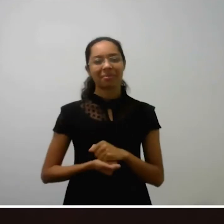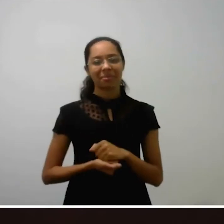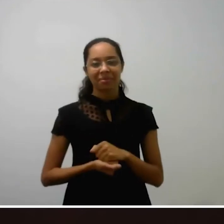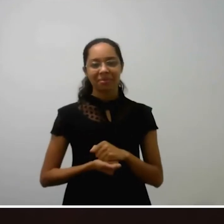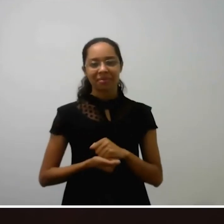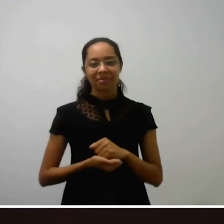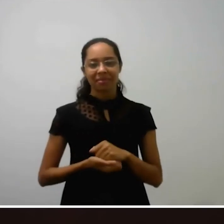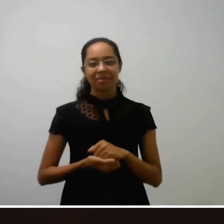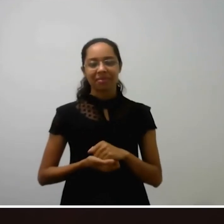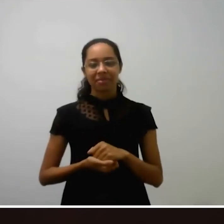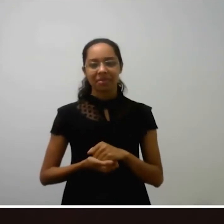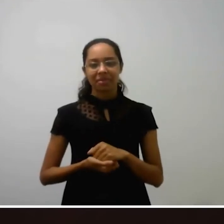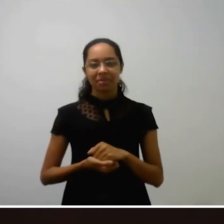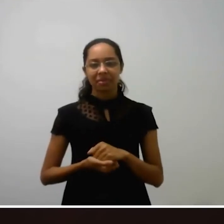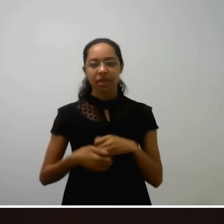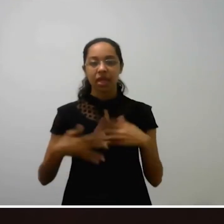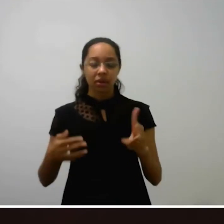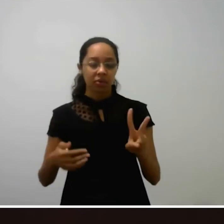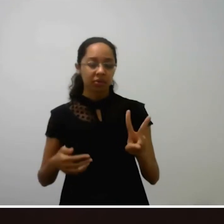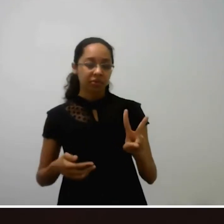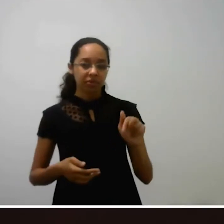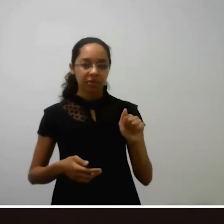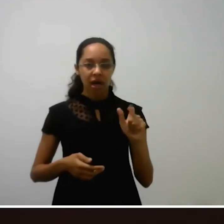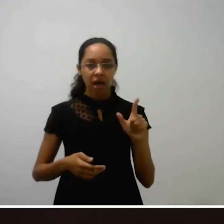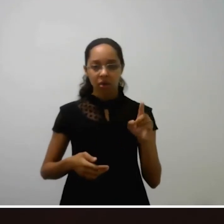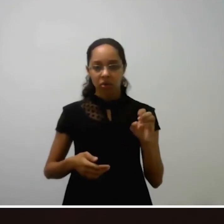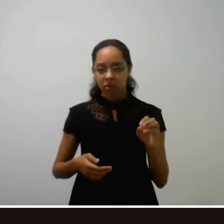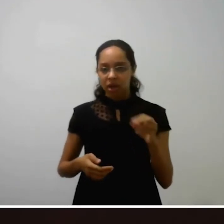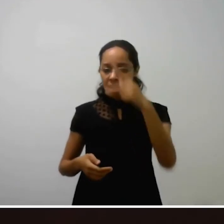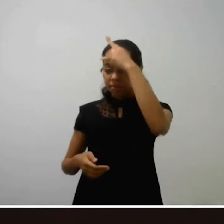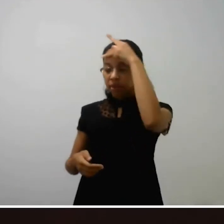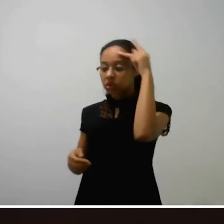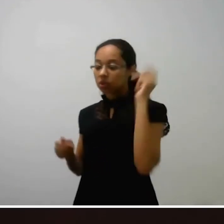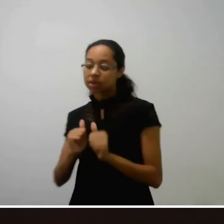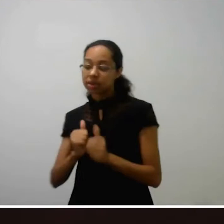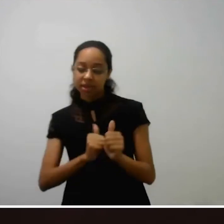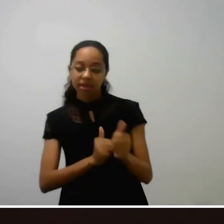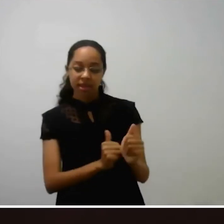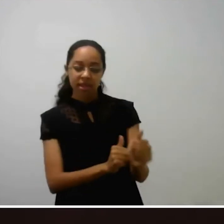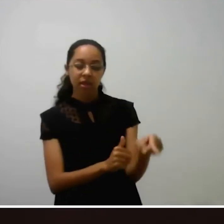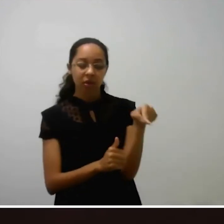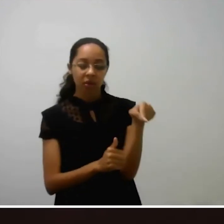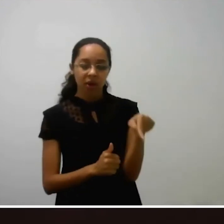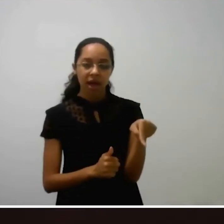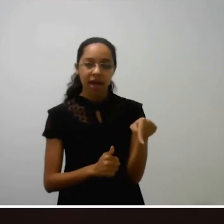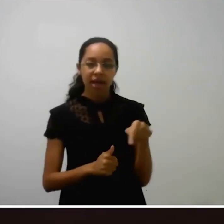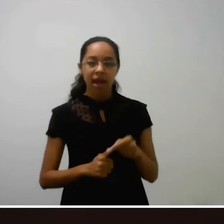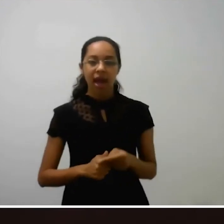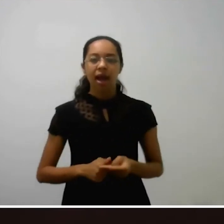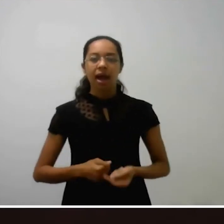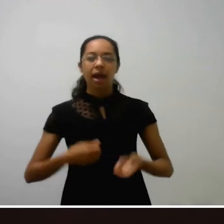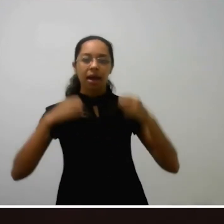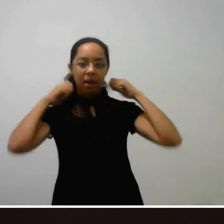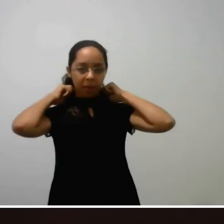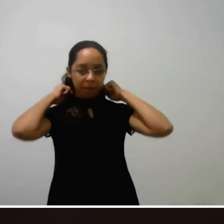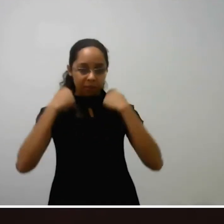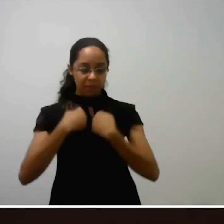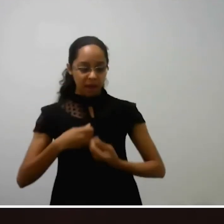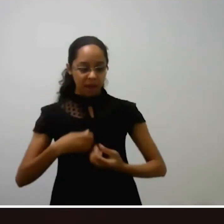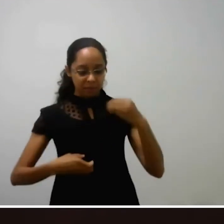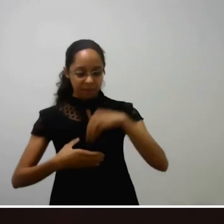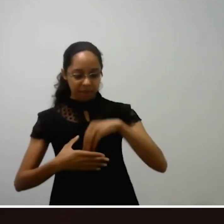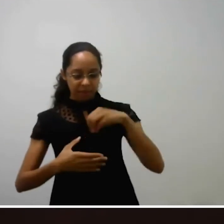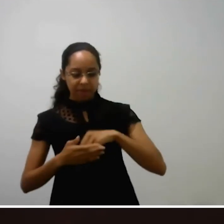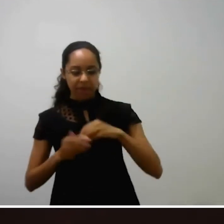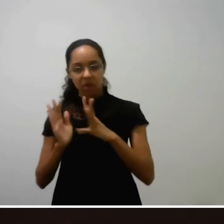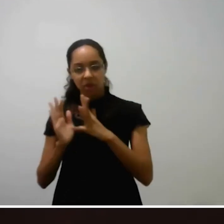Os seguidores de Valdo, uma vez supridos com cópias das Escrituras em seu próprio idioma,